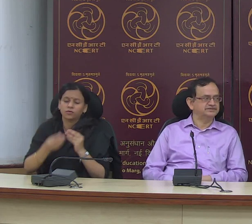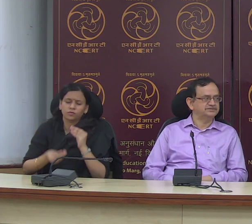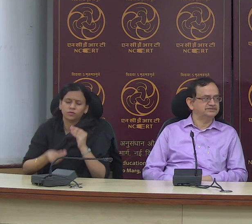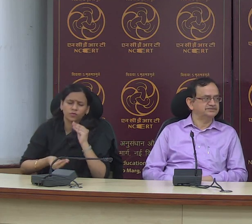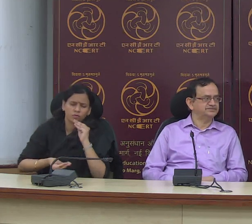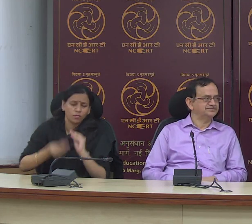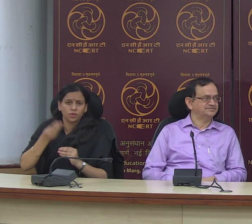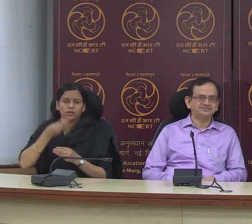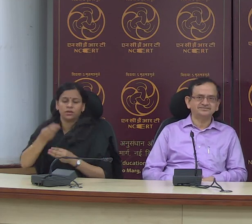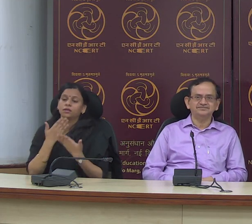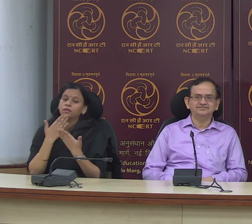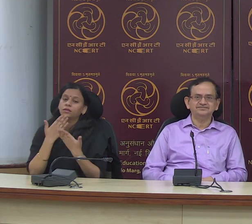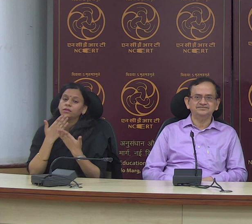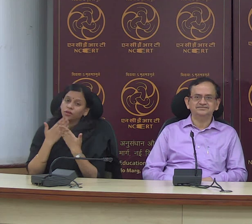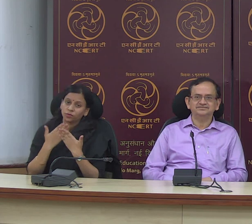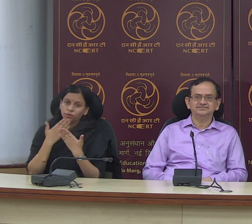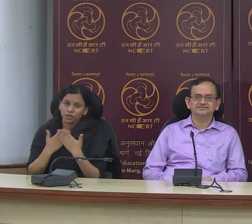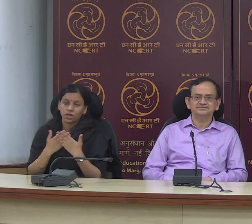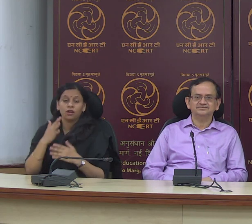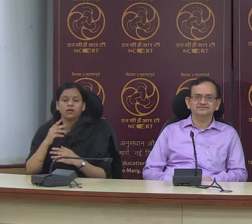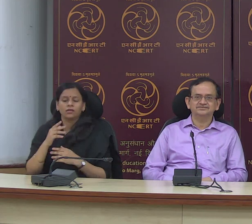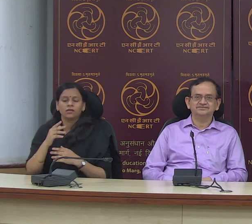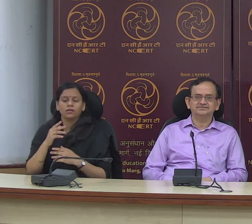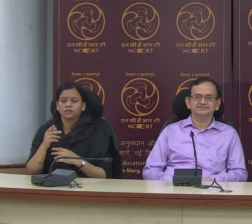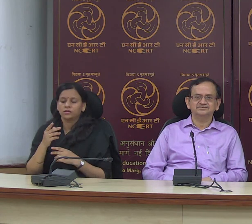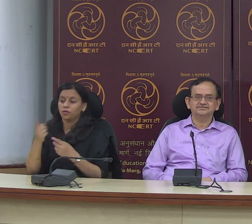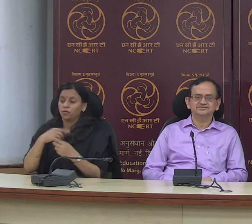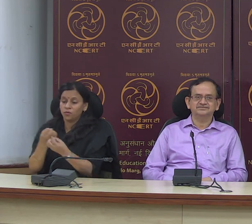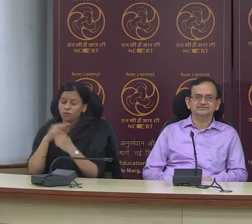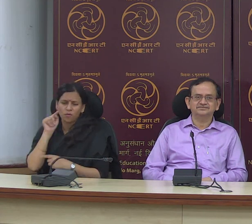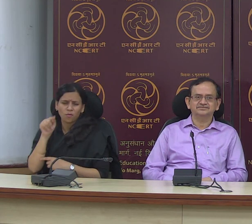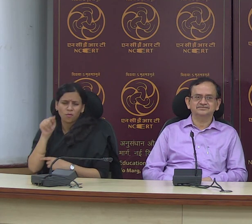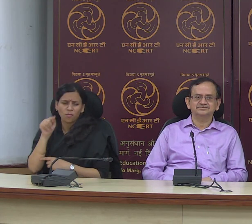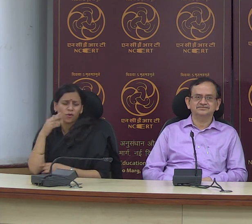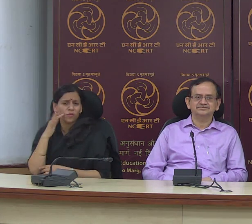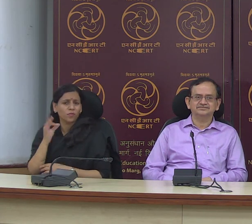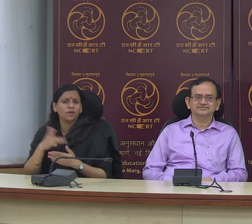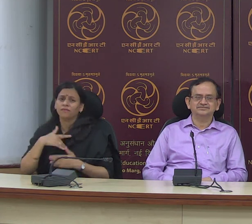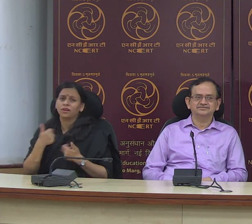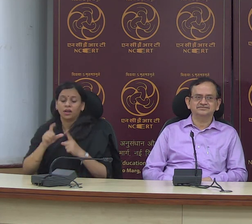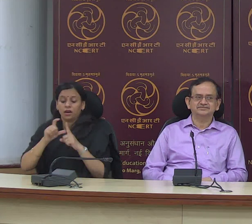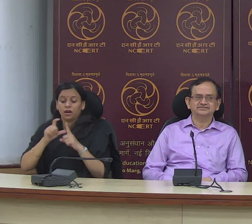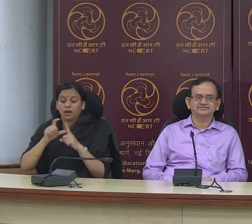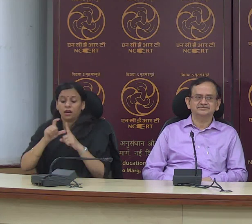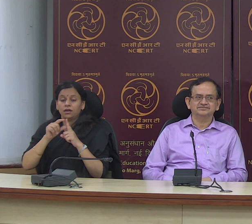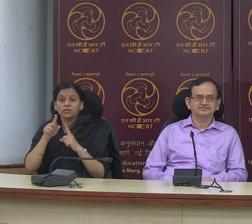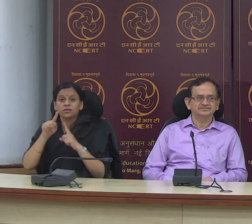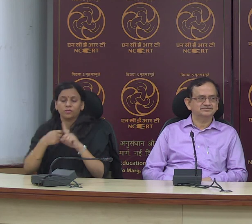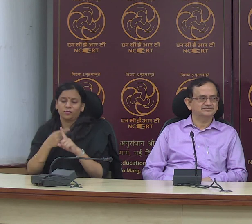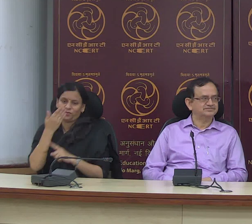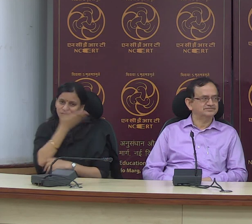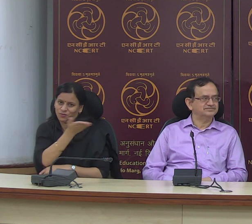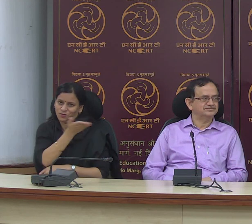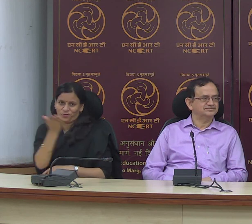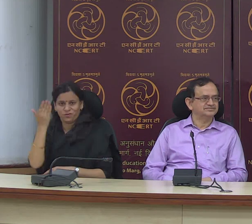manner. थैंक यू सर. और सबसे अच्छी बात यहाँ पर जो आपने बताई वो ये कि जो डिक्शनरी की बात आपने की, हम सब जानते हैं कि